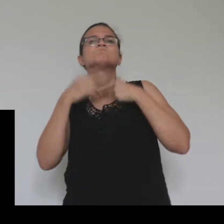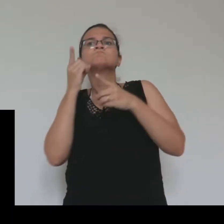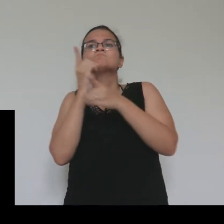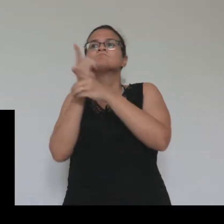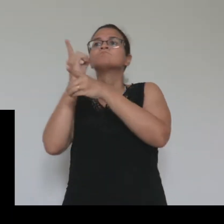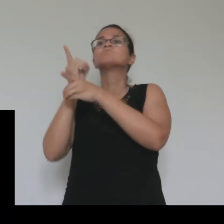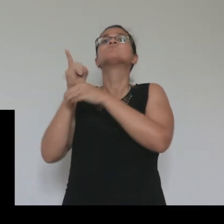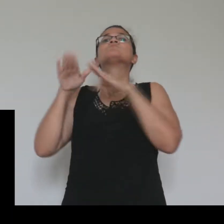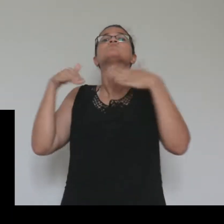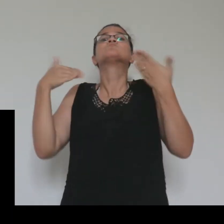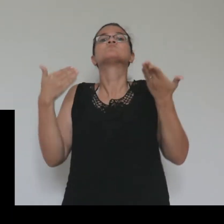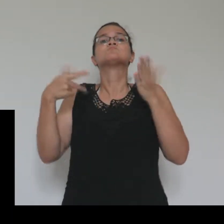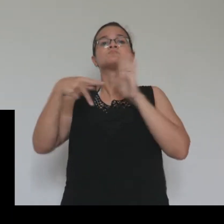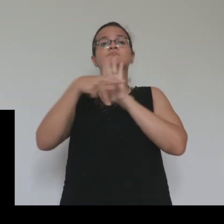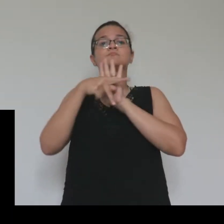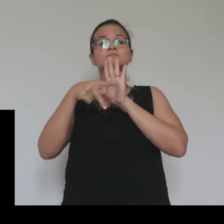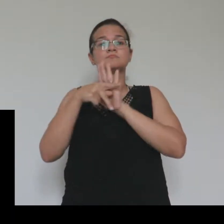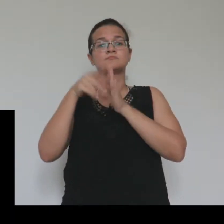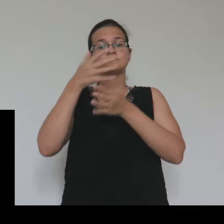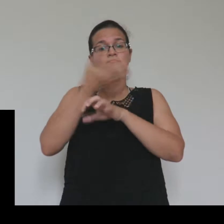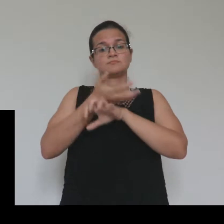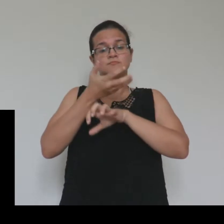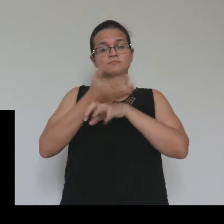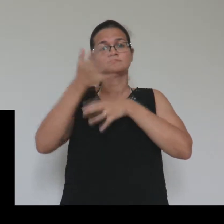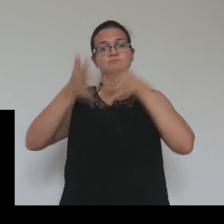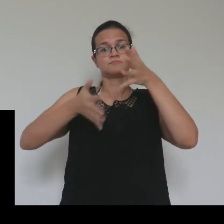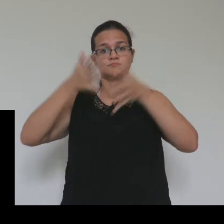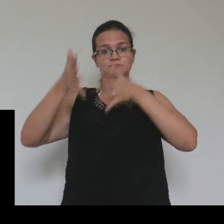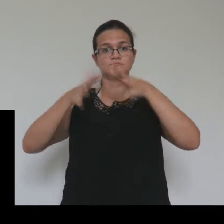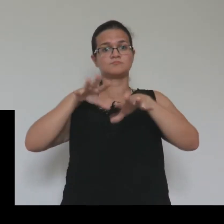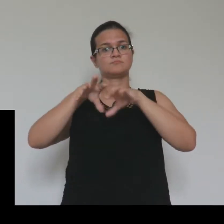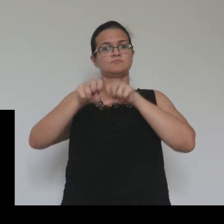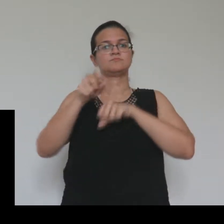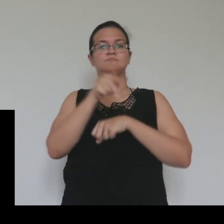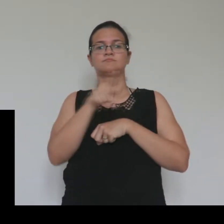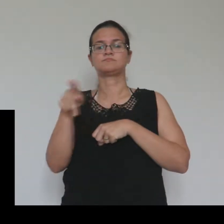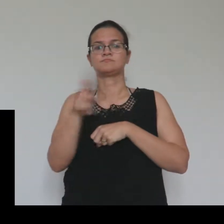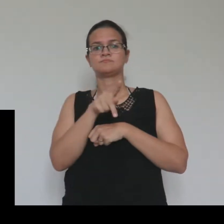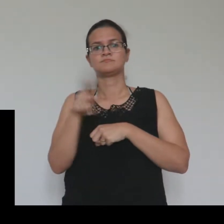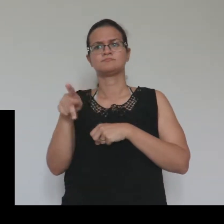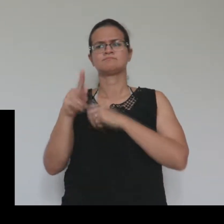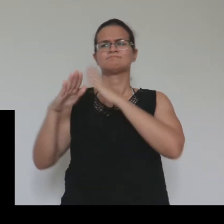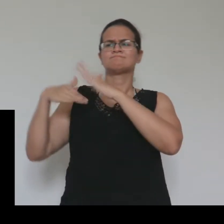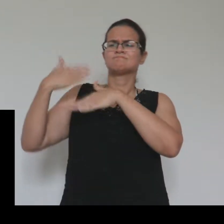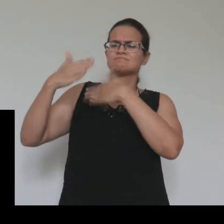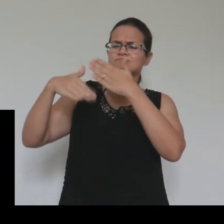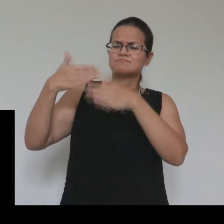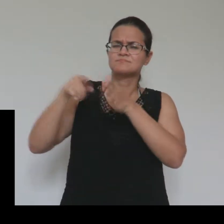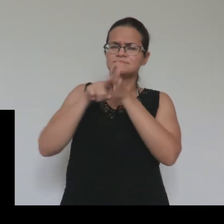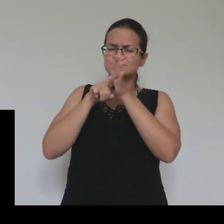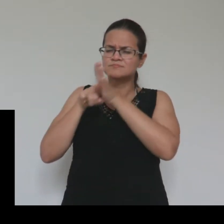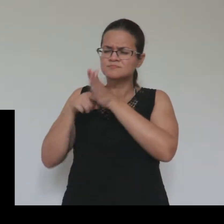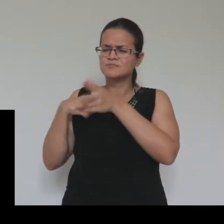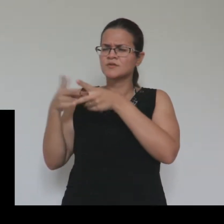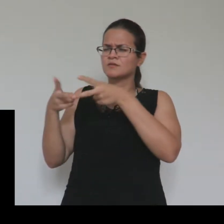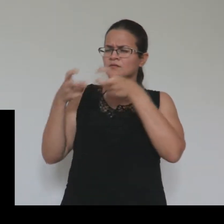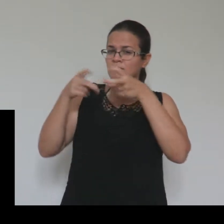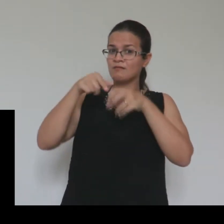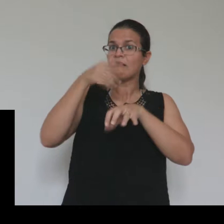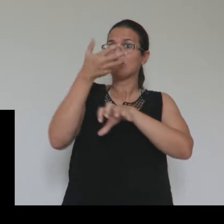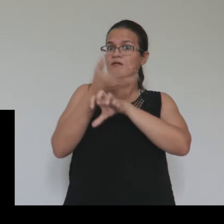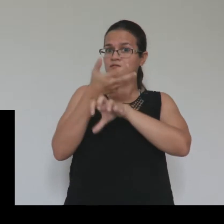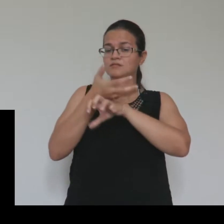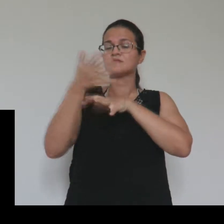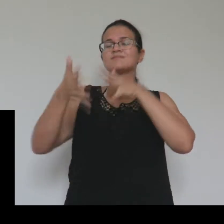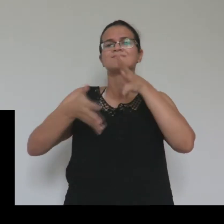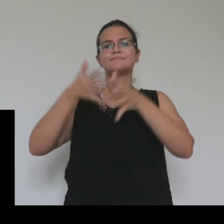é o papel da disciplina de Libras na formação de professores. Durante a nossa pesquisa, nós percebemos que a disciplina de Libras